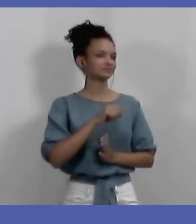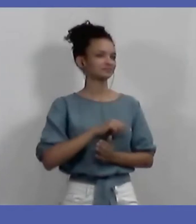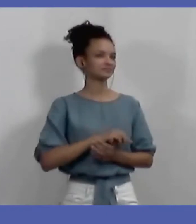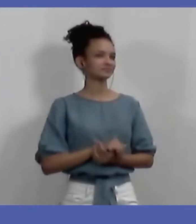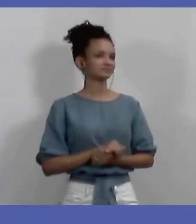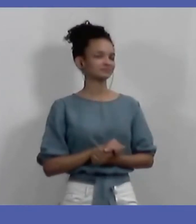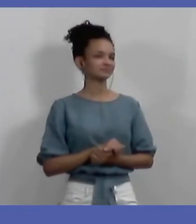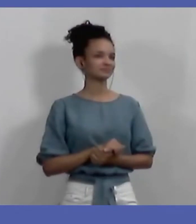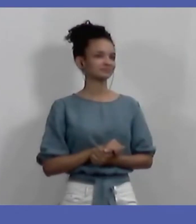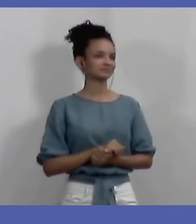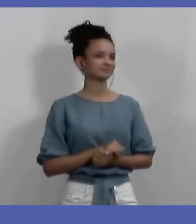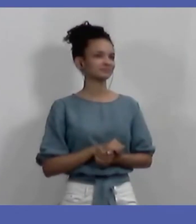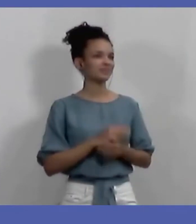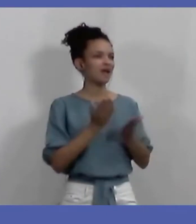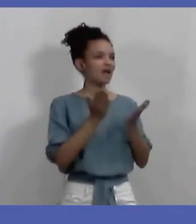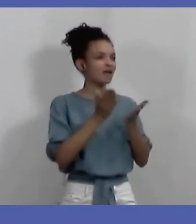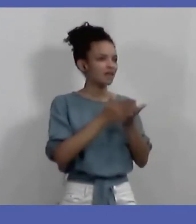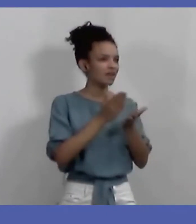Apresentar livro para eles?